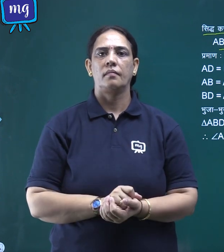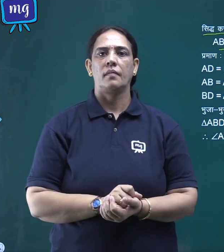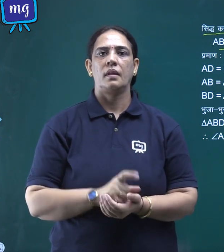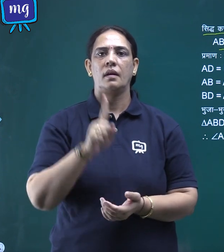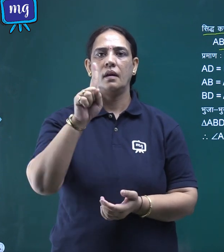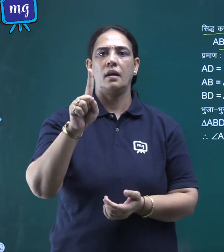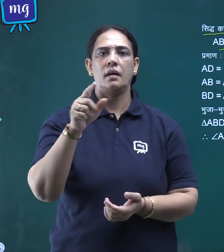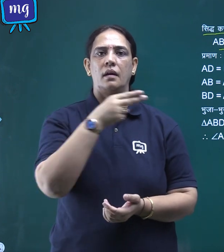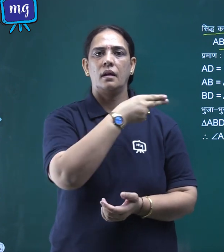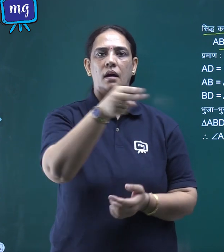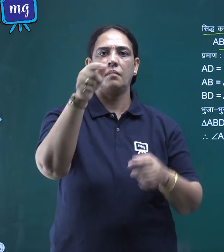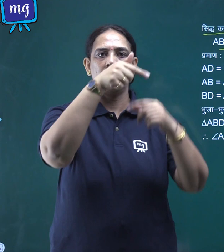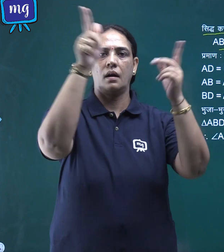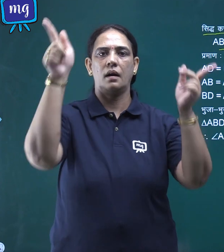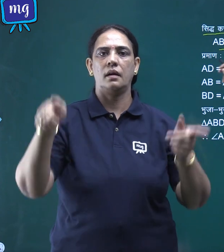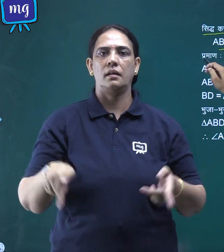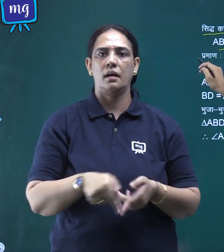एक आयत है।